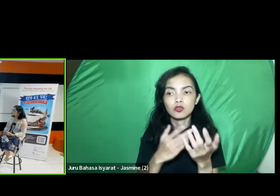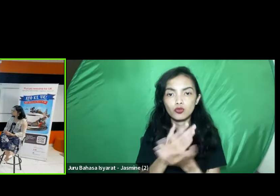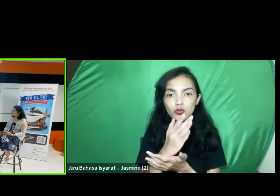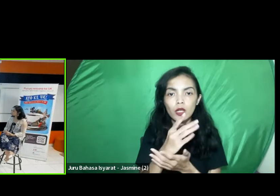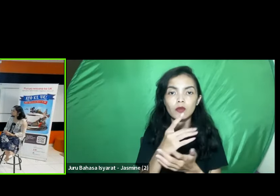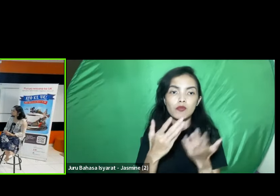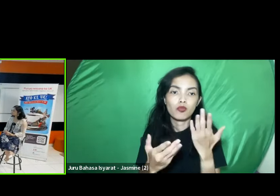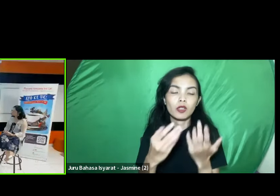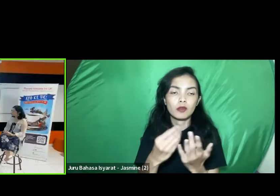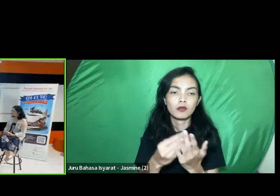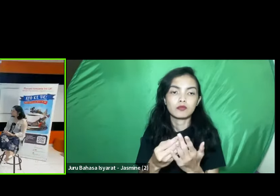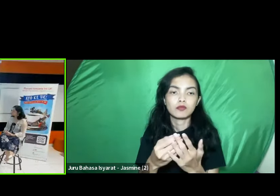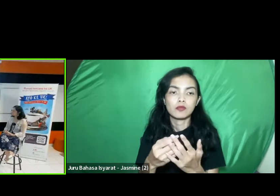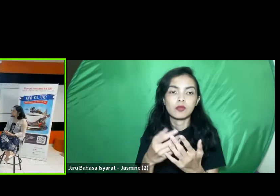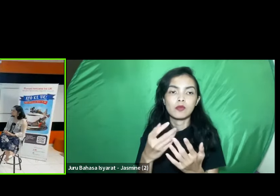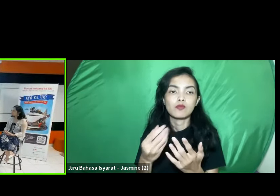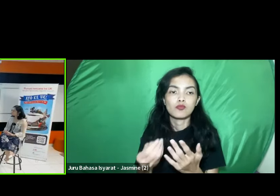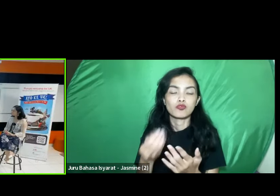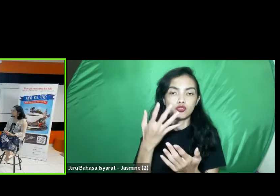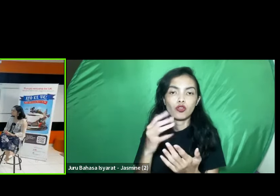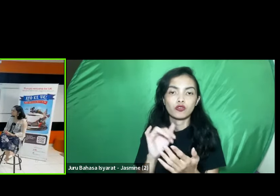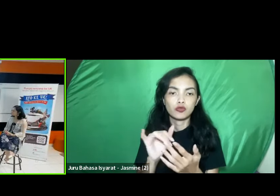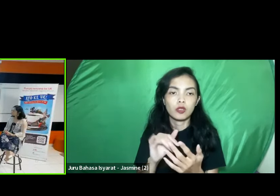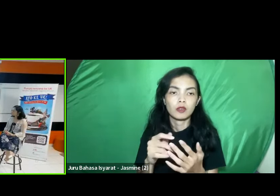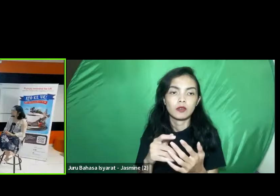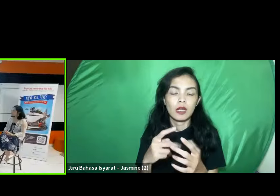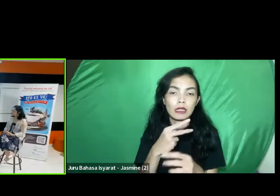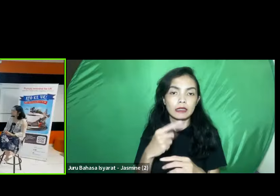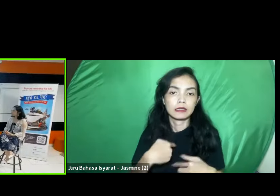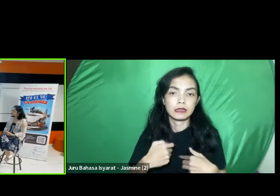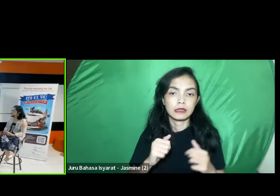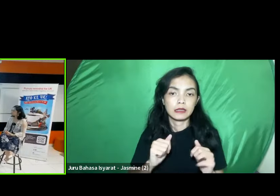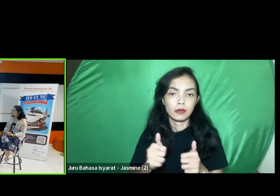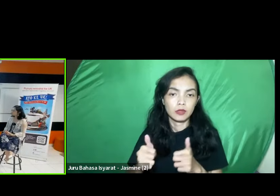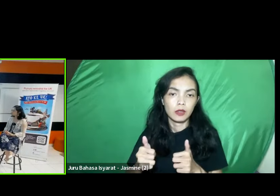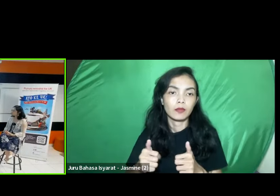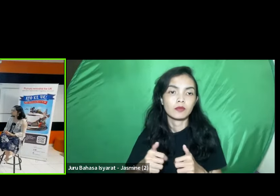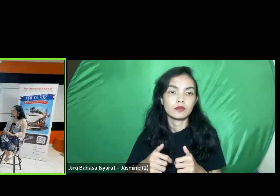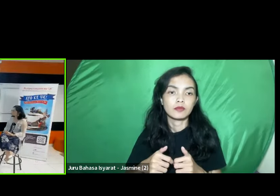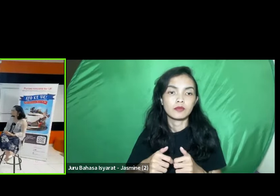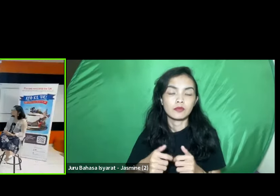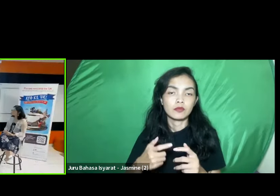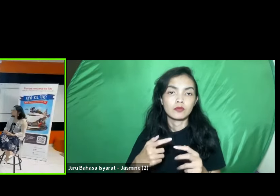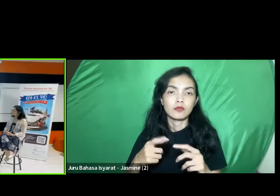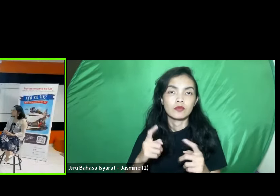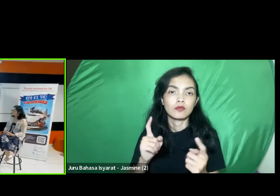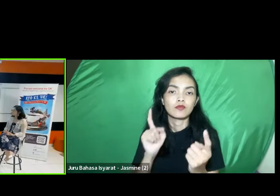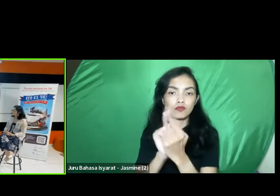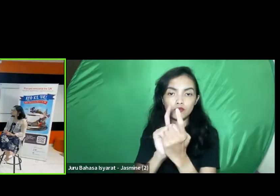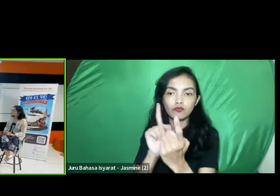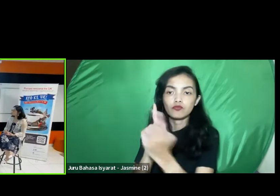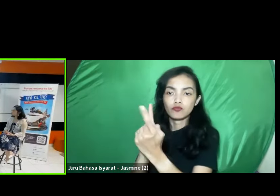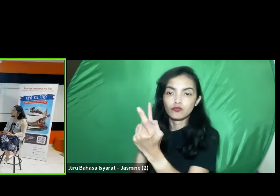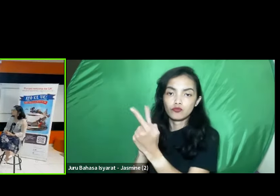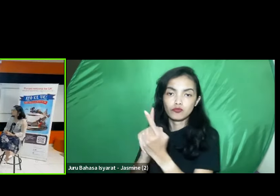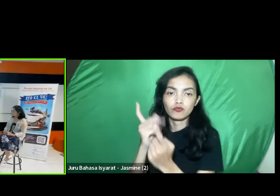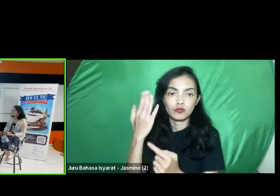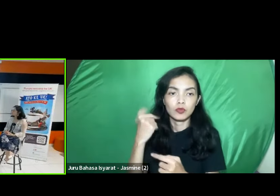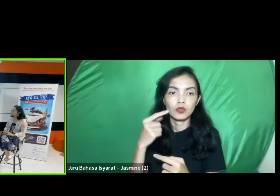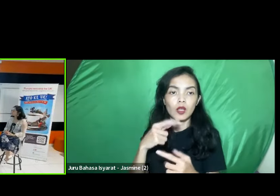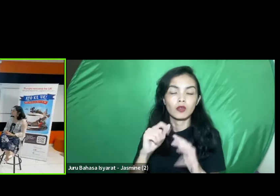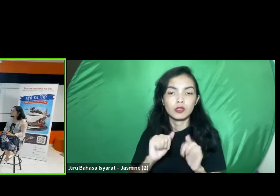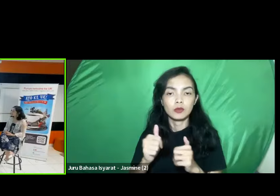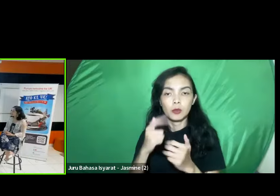muncul ya jadi saya menyiapkan diri ee sekali lagi ini konteksnya waktu itu offline saya juga menyiapkan evidence